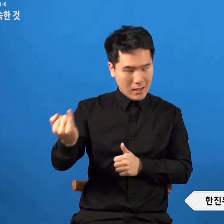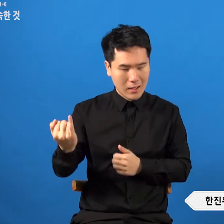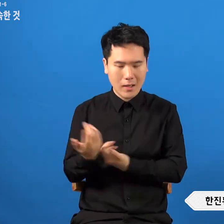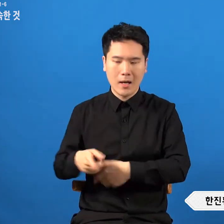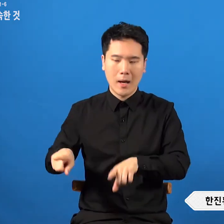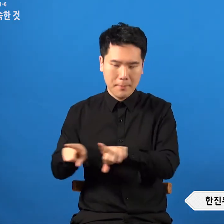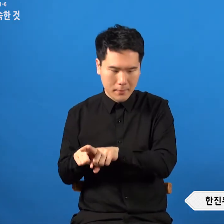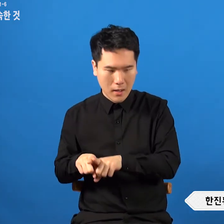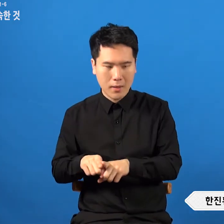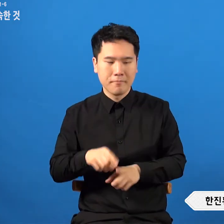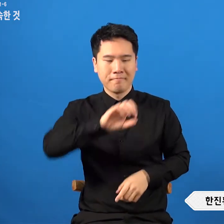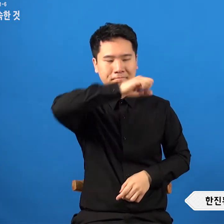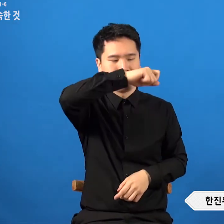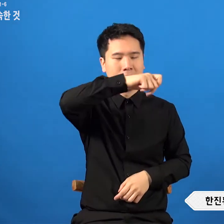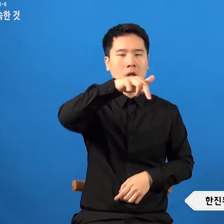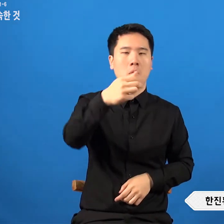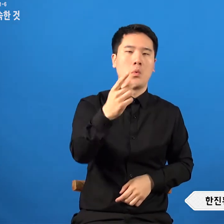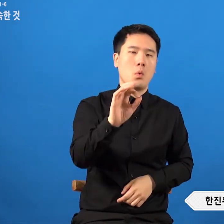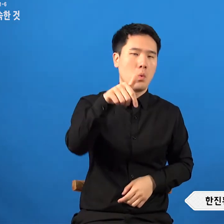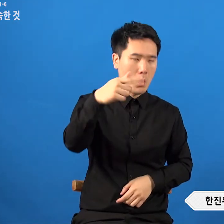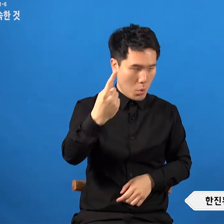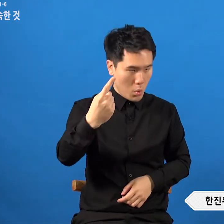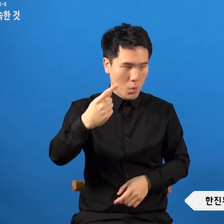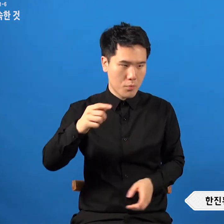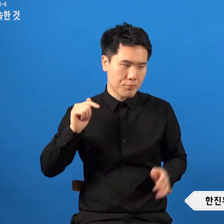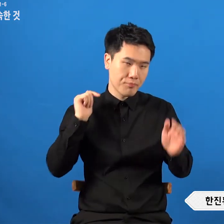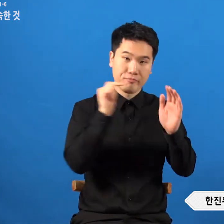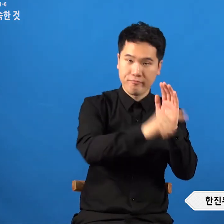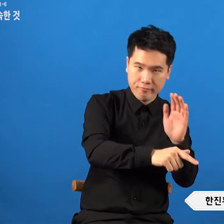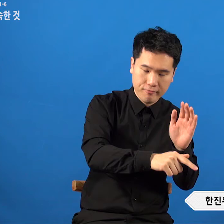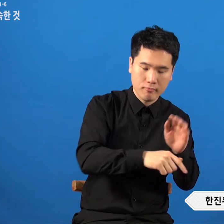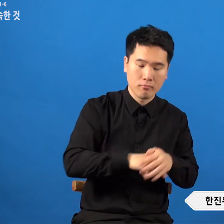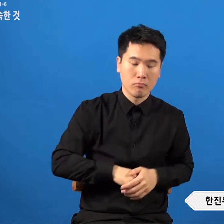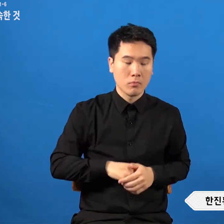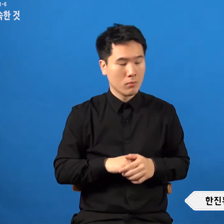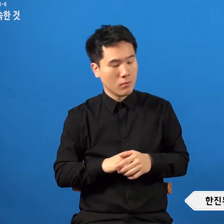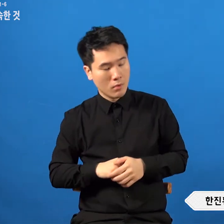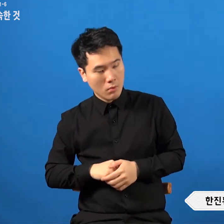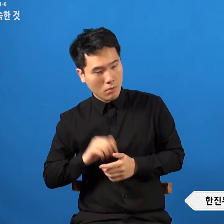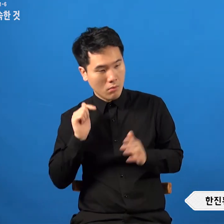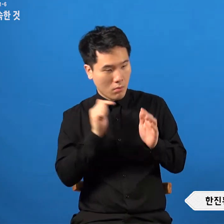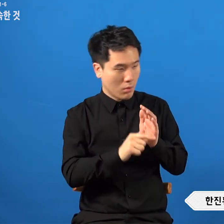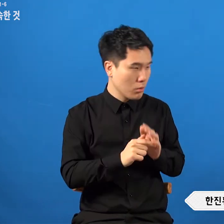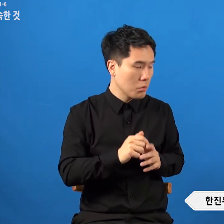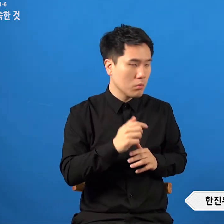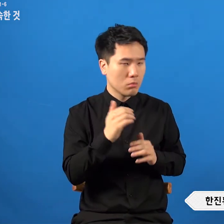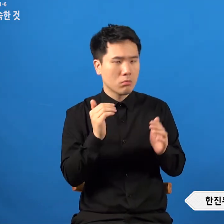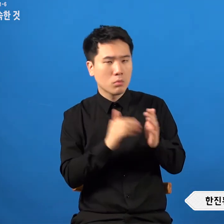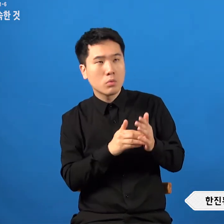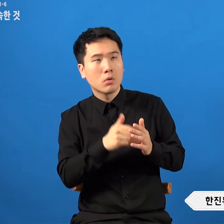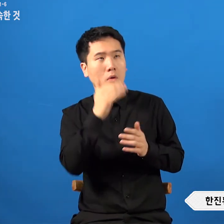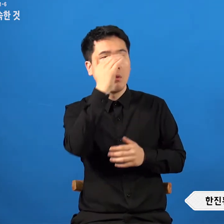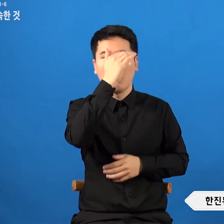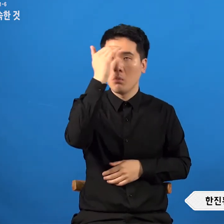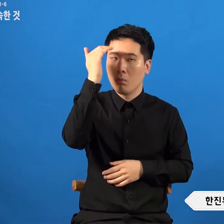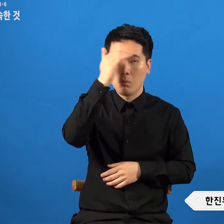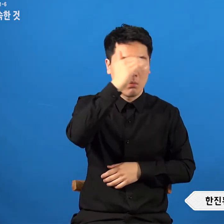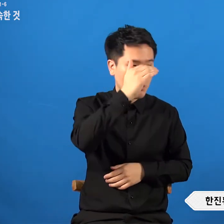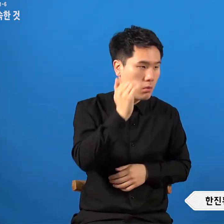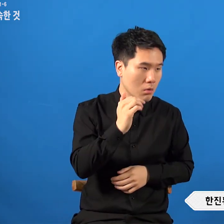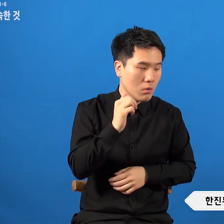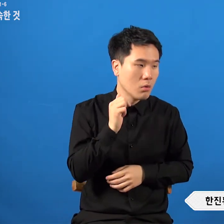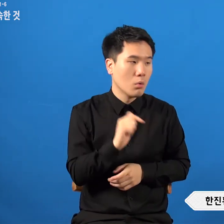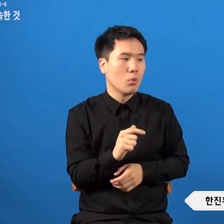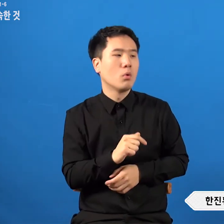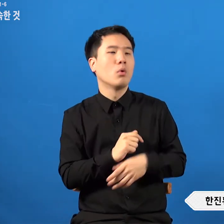아프리카 콩고로 파송을 받아갔습니다. 그런데 현지에 가보니까 그 현지 마을의 추장이